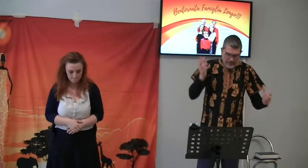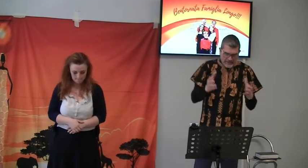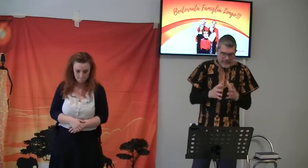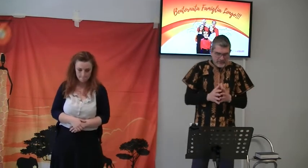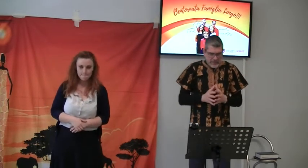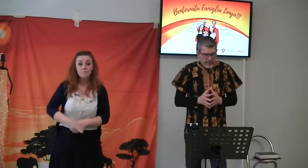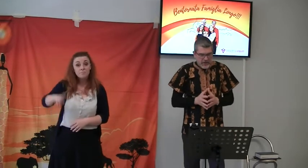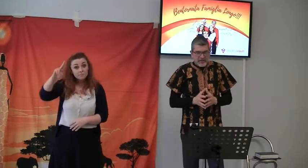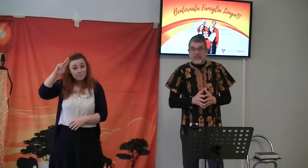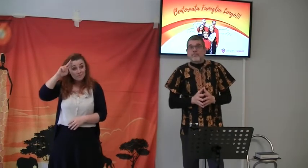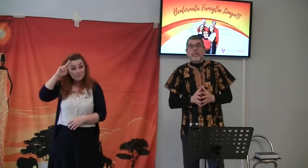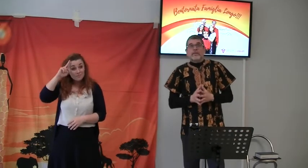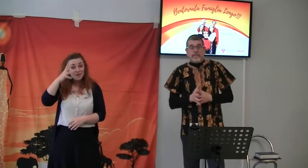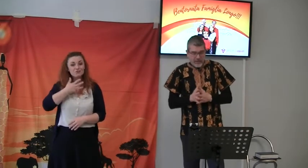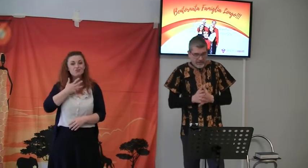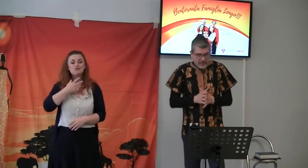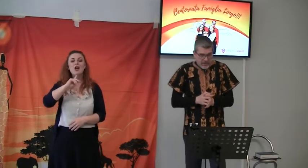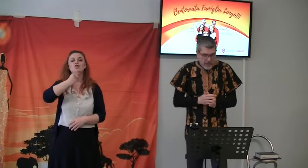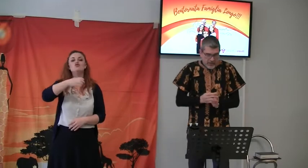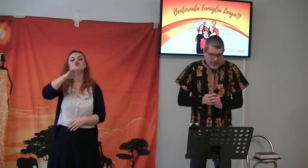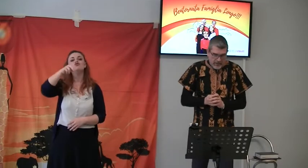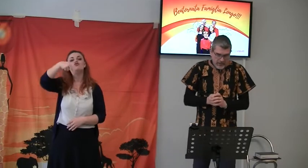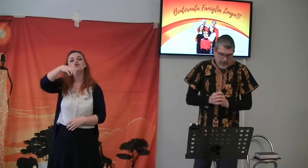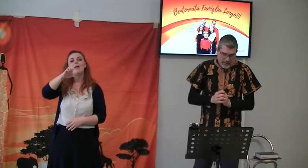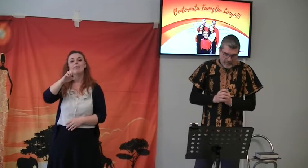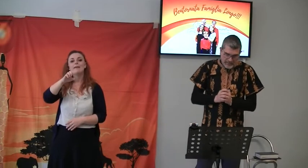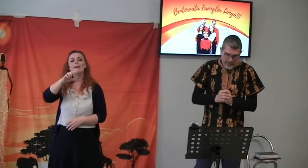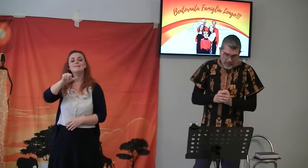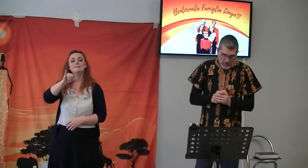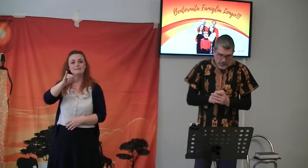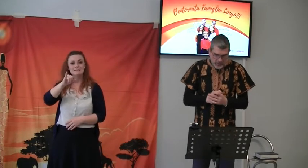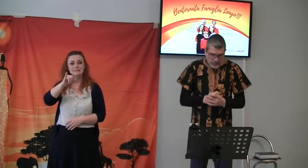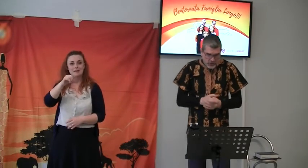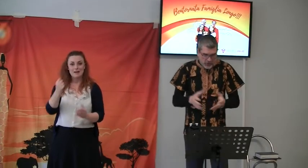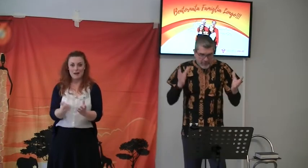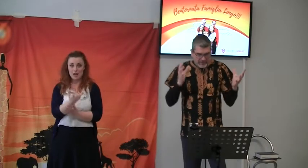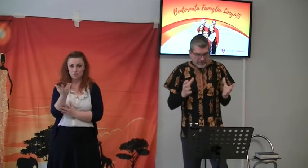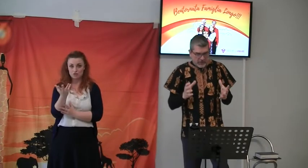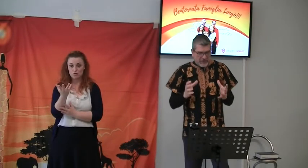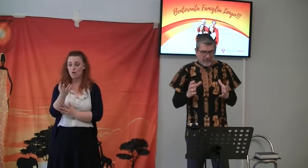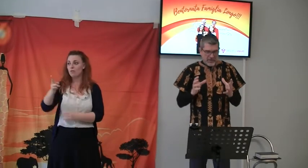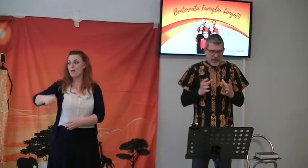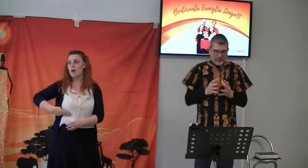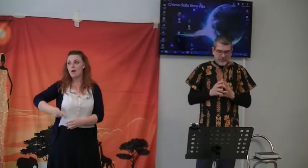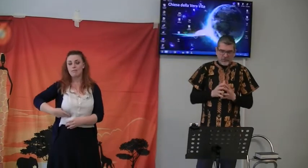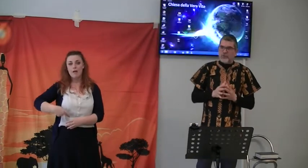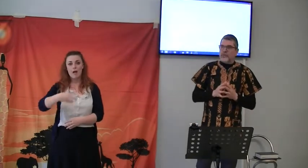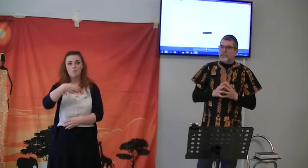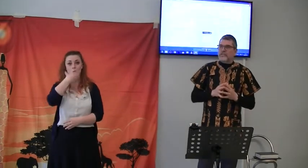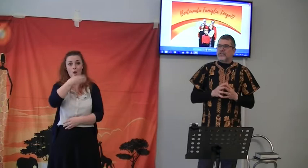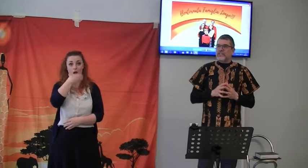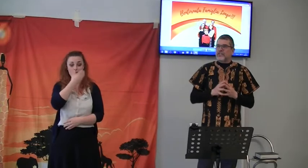Vi ricordate nella Genesi? Nella Genesi, Adamo ed Eva, quando furono scoperti da Dio di aver mangiato il